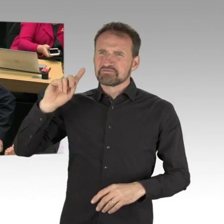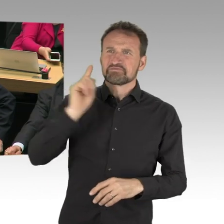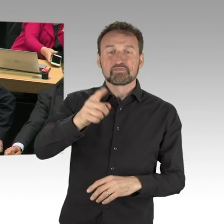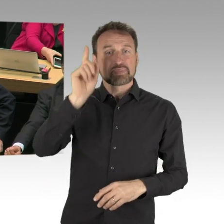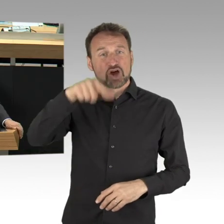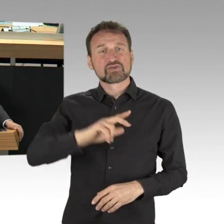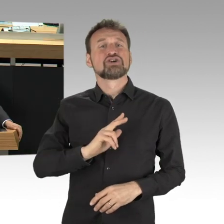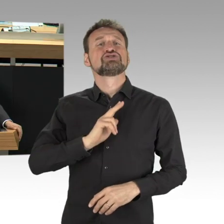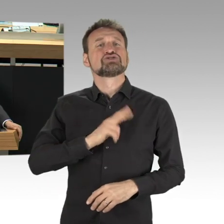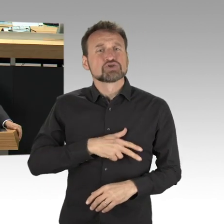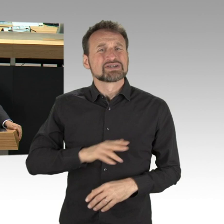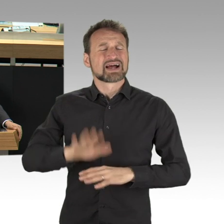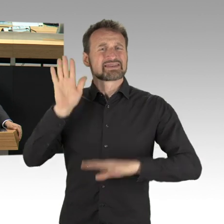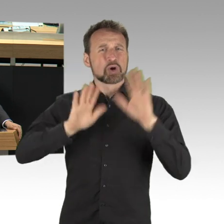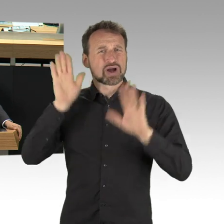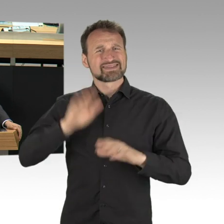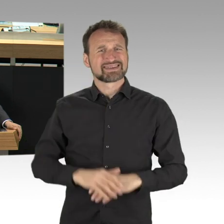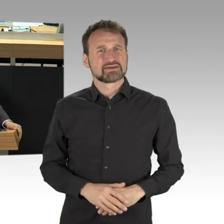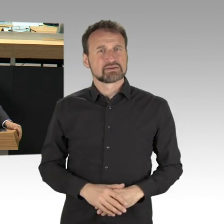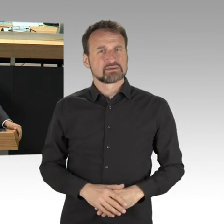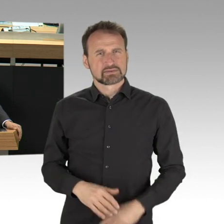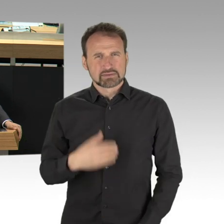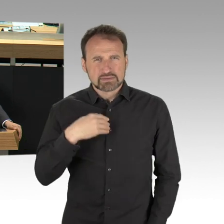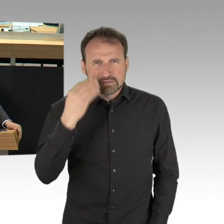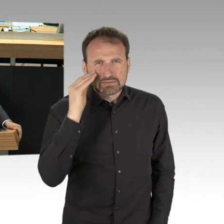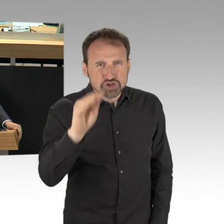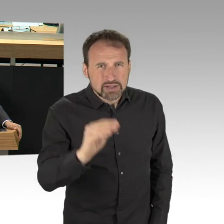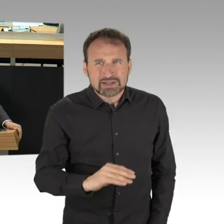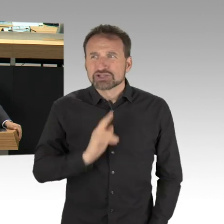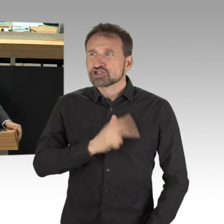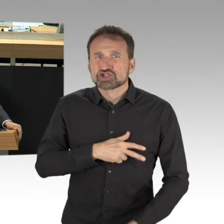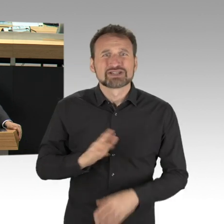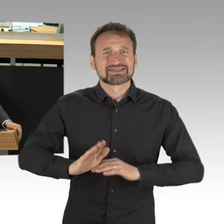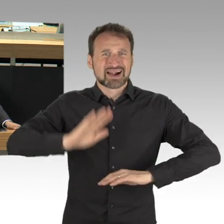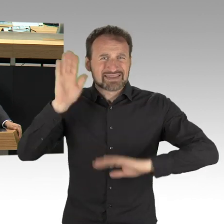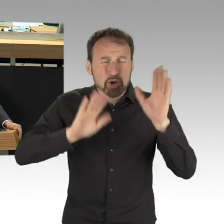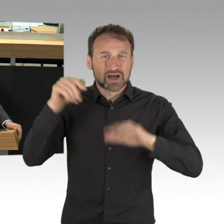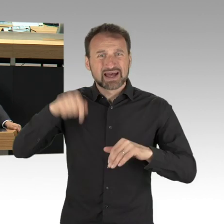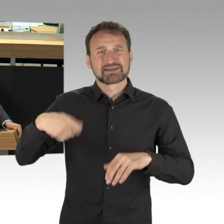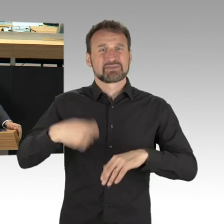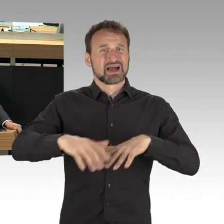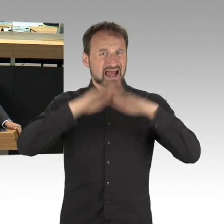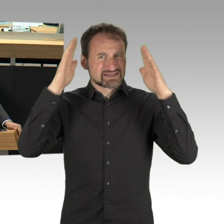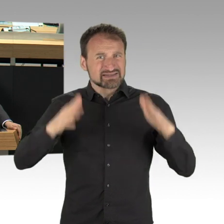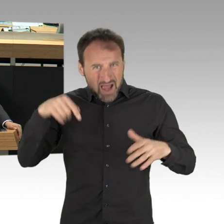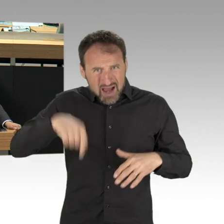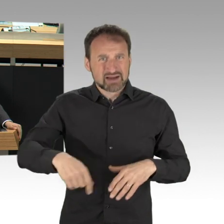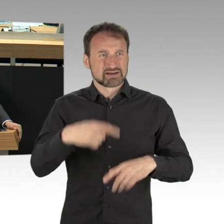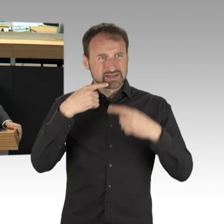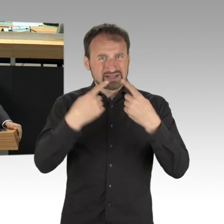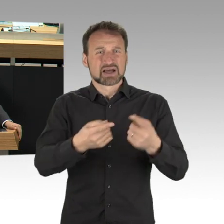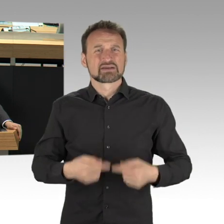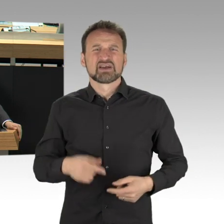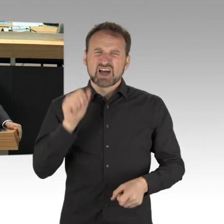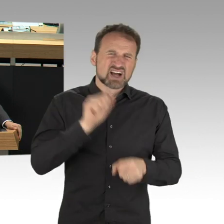Sozialdemokraten, die im Reichstag gesagt haben, dass man ihnen Leben und Arbeit und alles nehmen